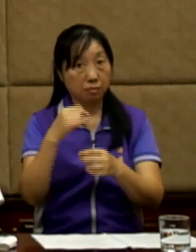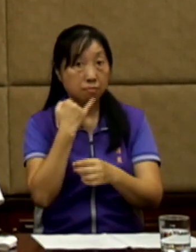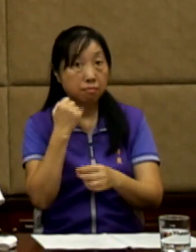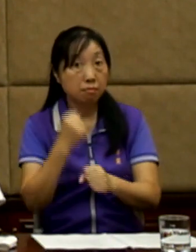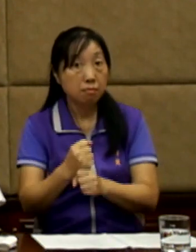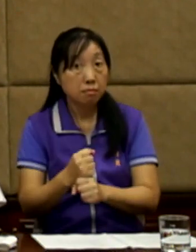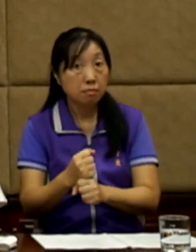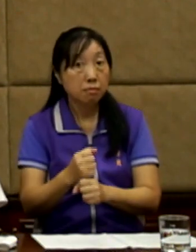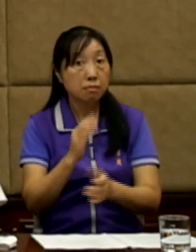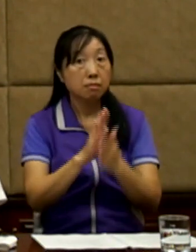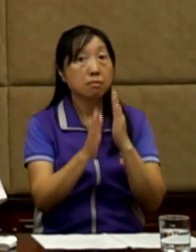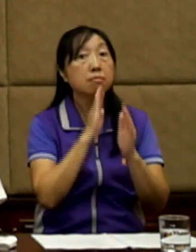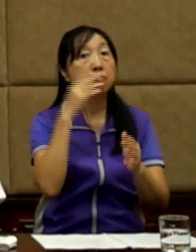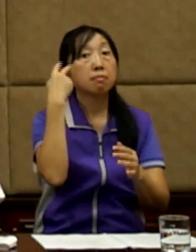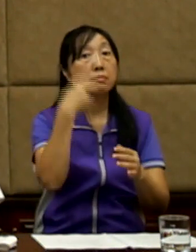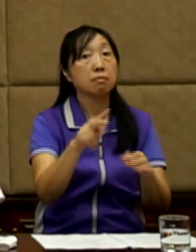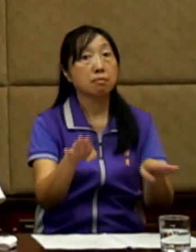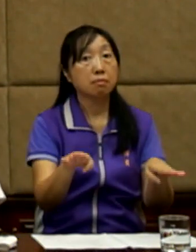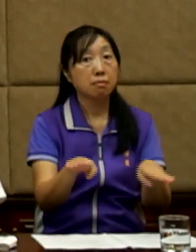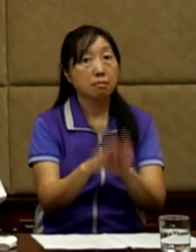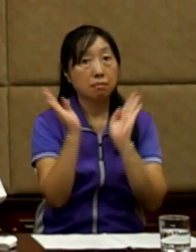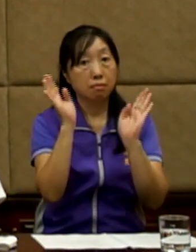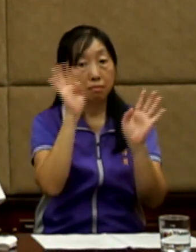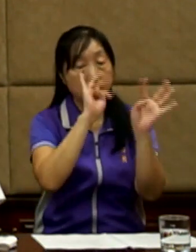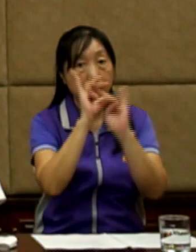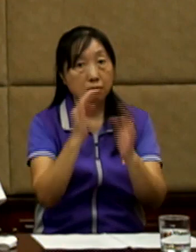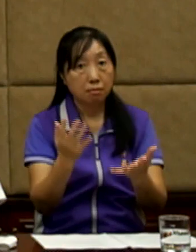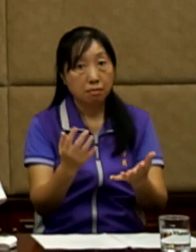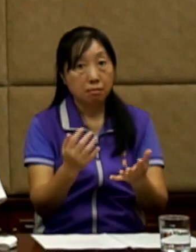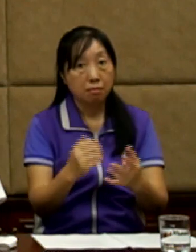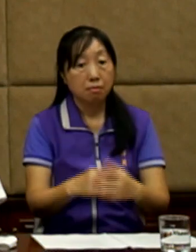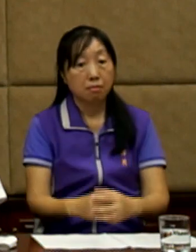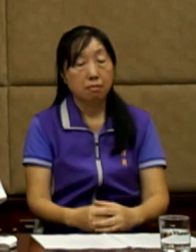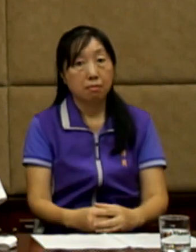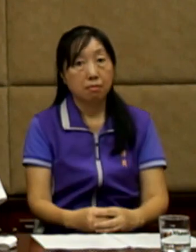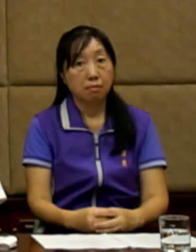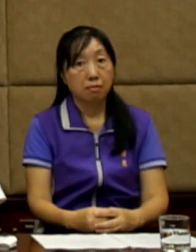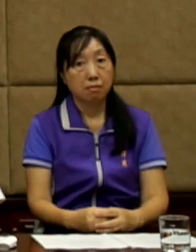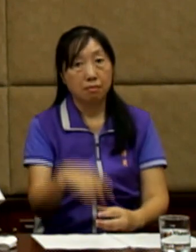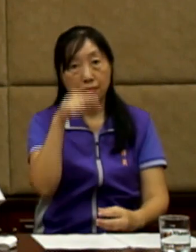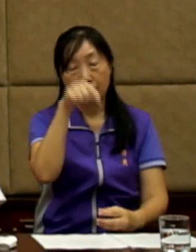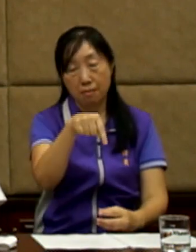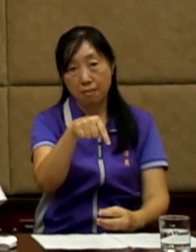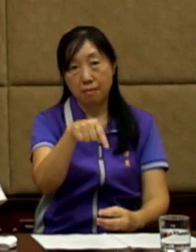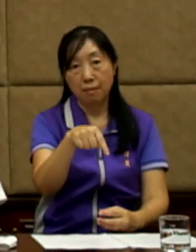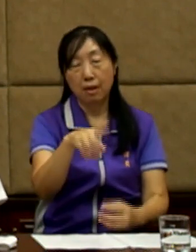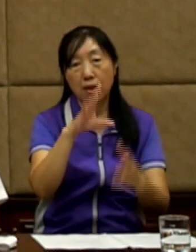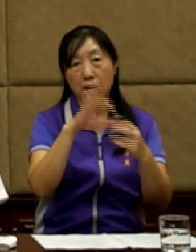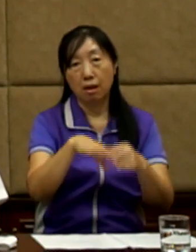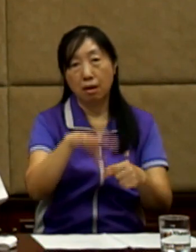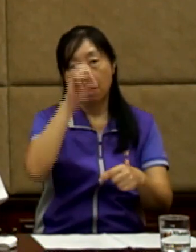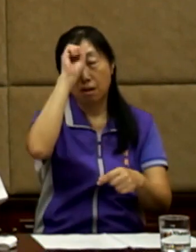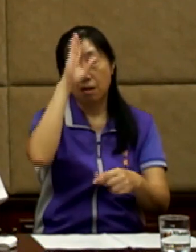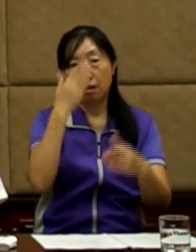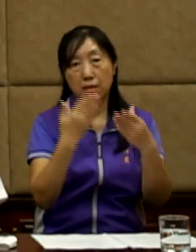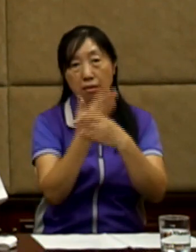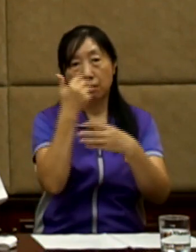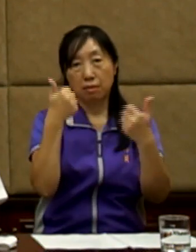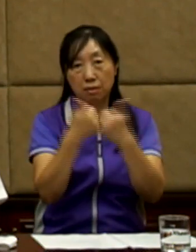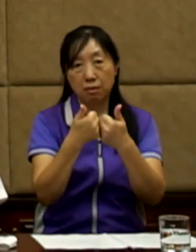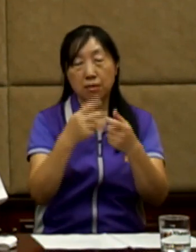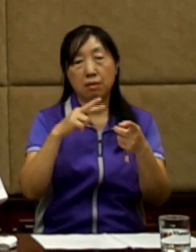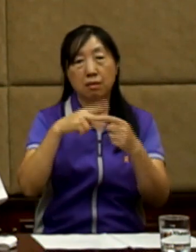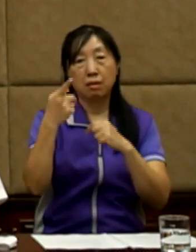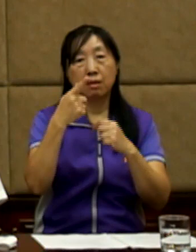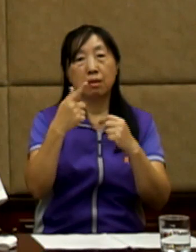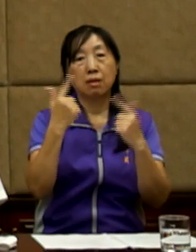要再重启调查？就是说要再重启相关，就是这个东西毕竟是党长会跟北检这边提供的